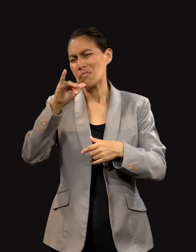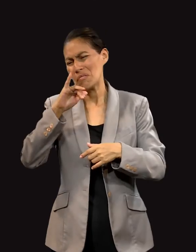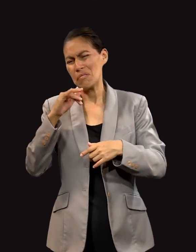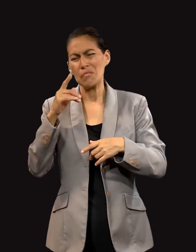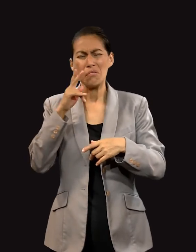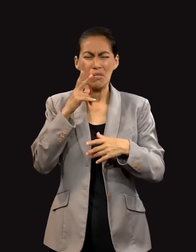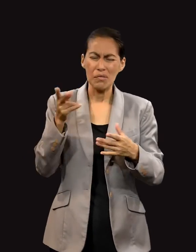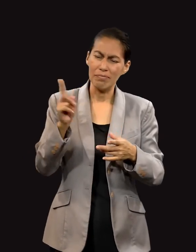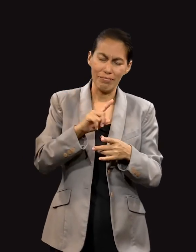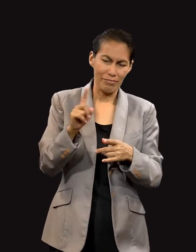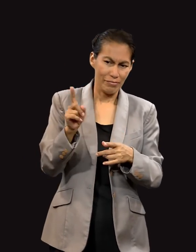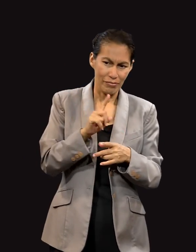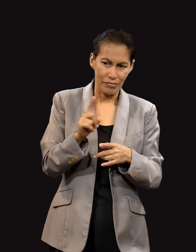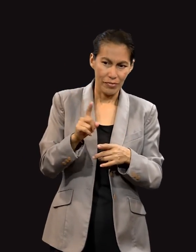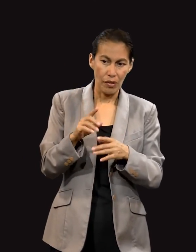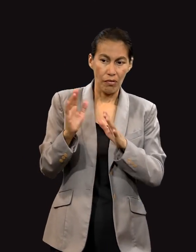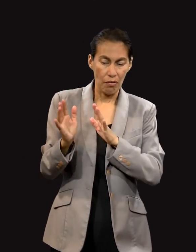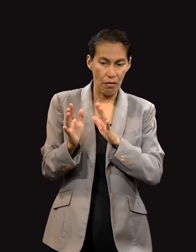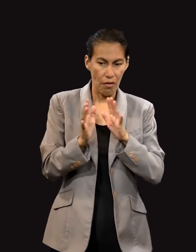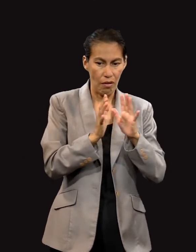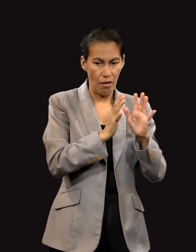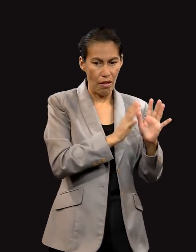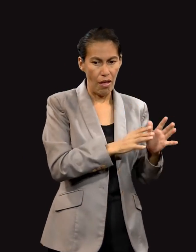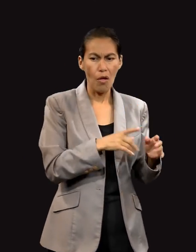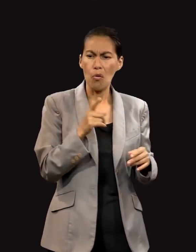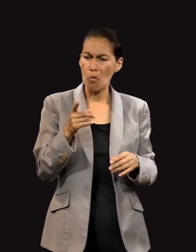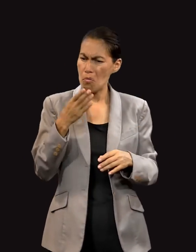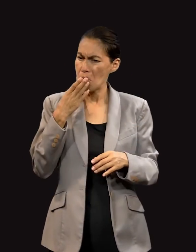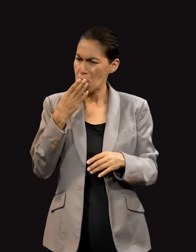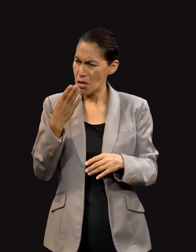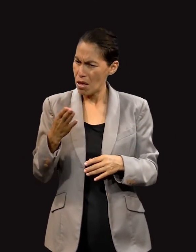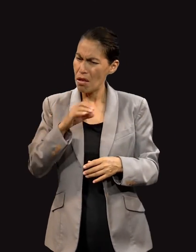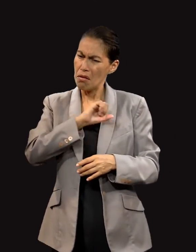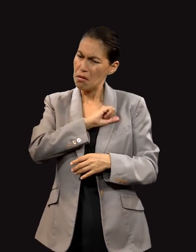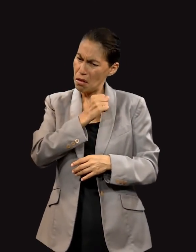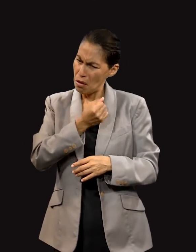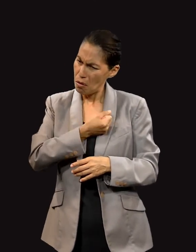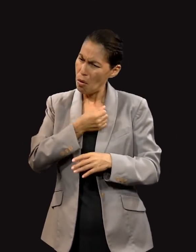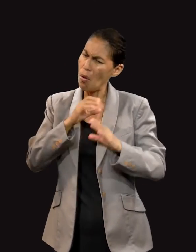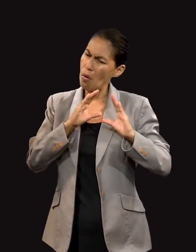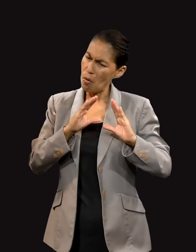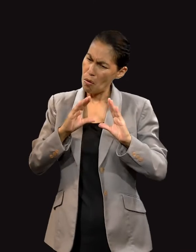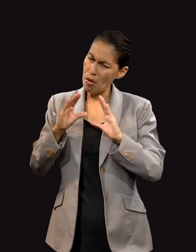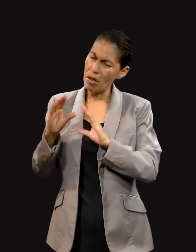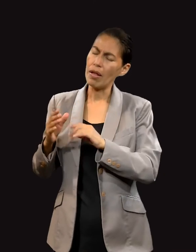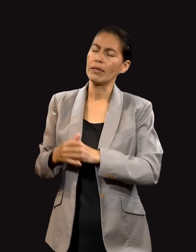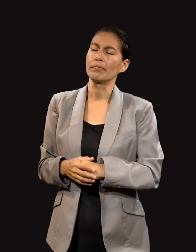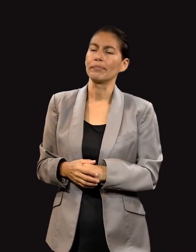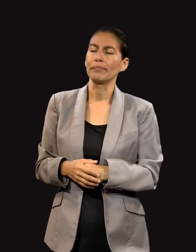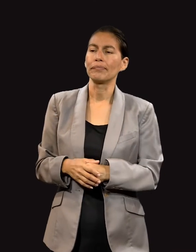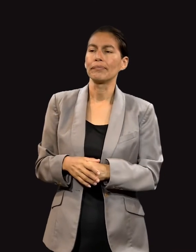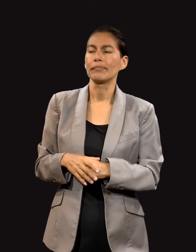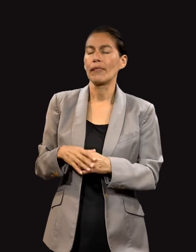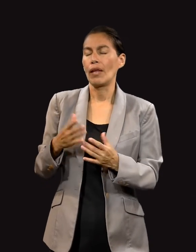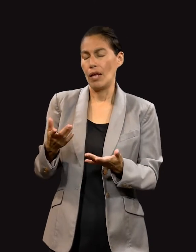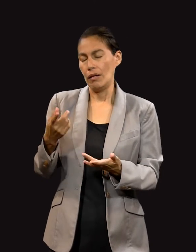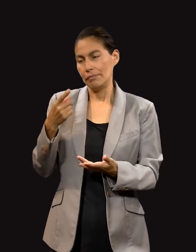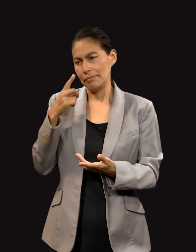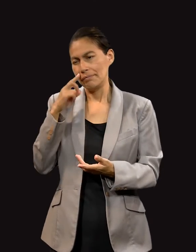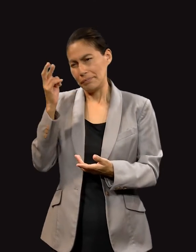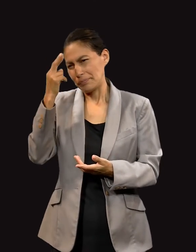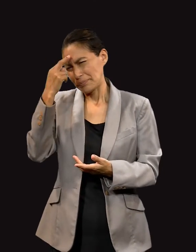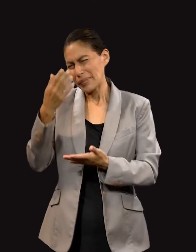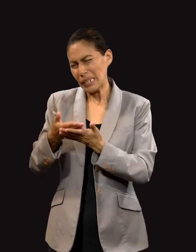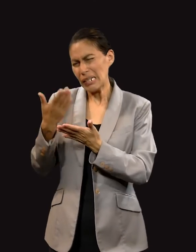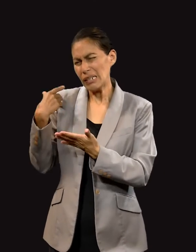que no vuelva, porque ya tuvo, entonces ya hay más probabilidad. Así es. Pues ya ve que una servidora también tuvo